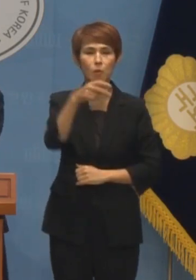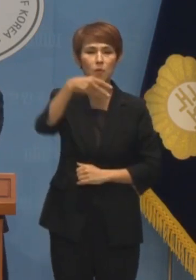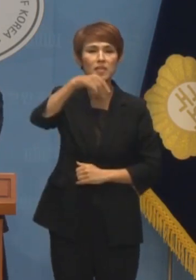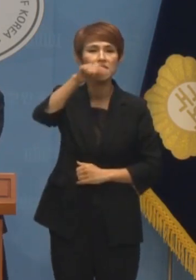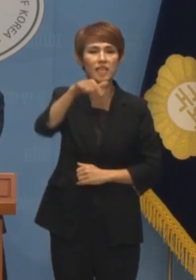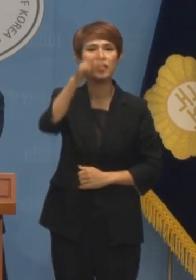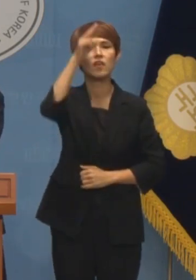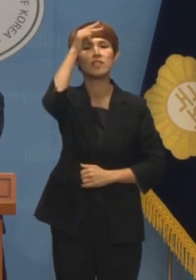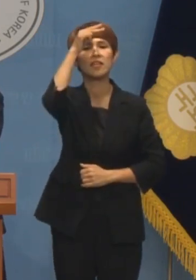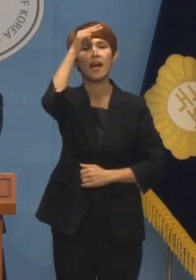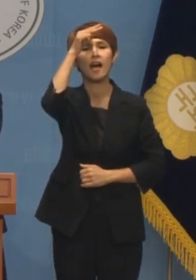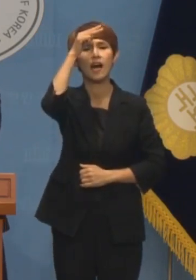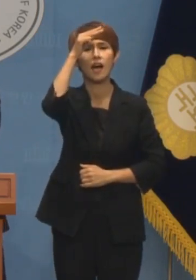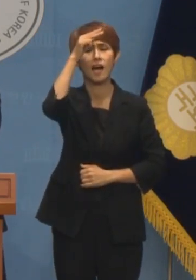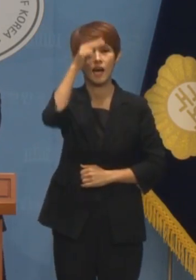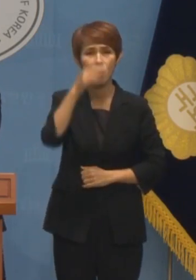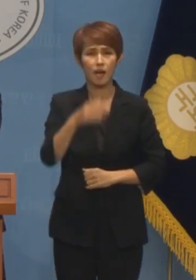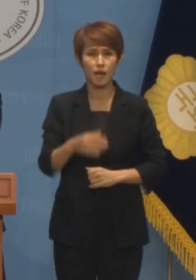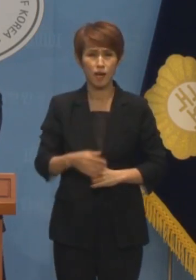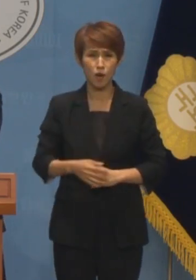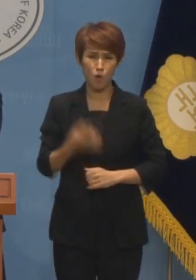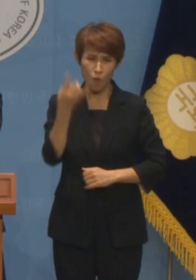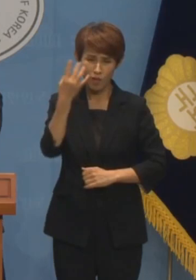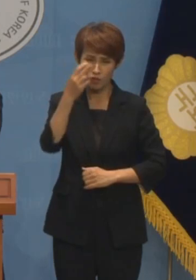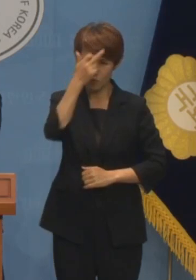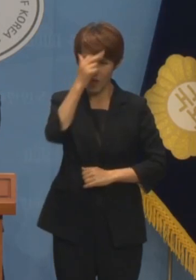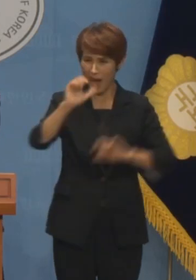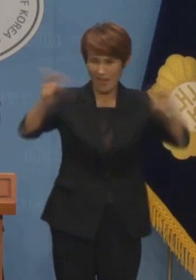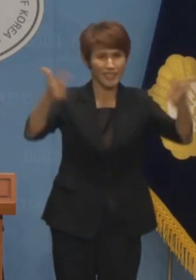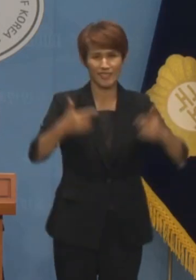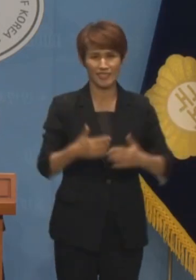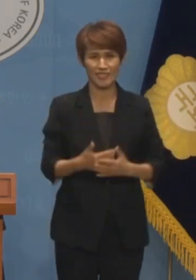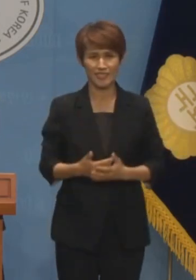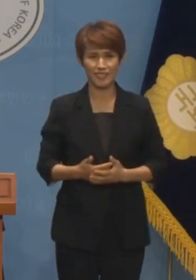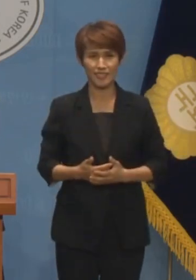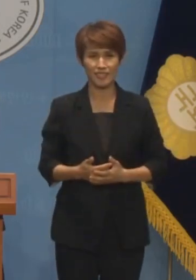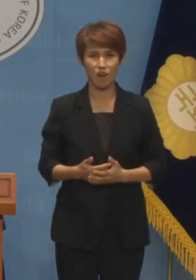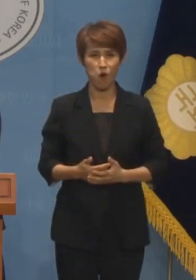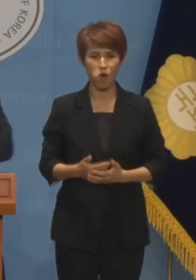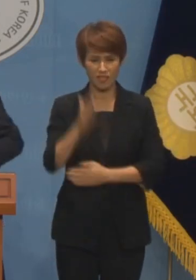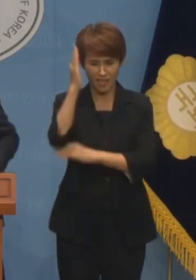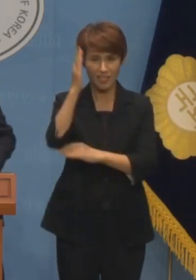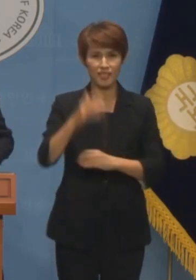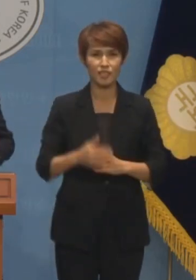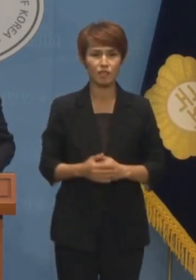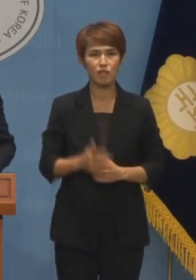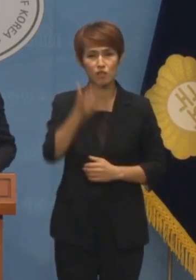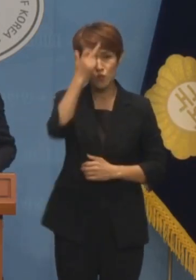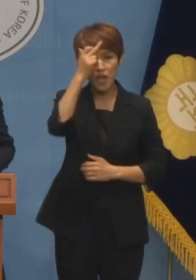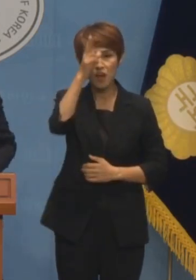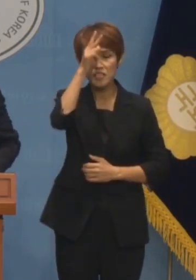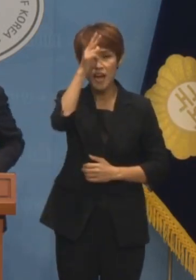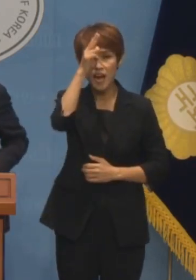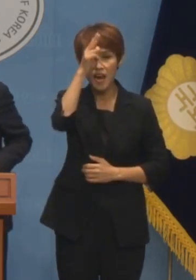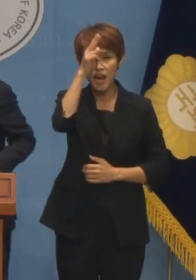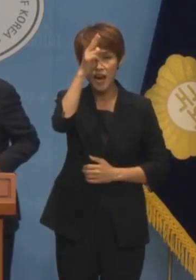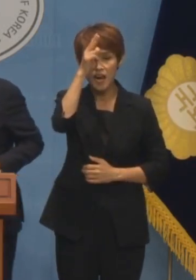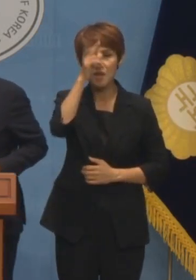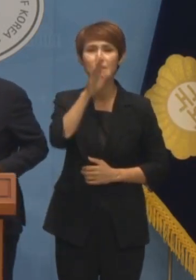특정을 합니다. 최동식이 아닌데 일부러 최동식이라고 특정을 합니다. 왜 그러냐? 최동식 경찰관으로